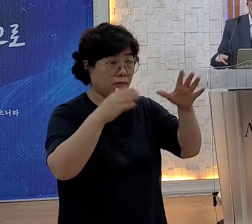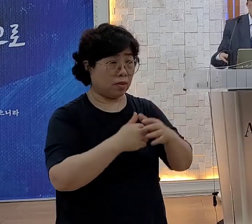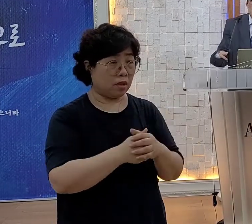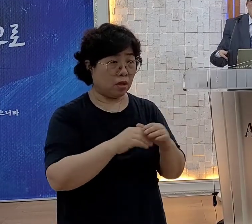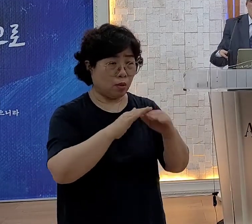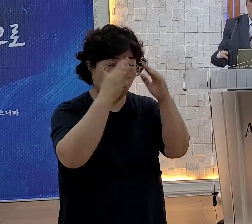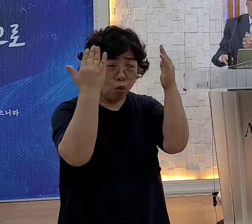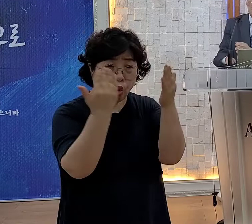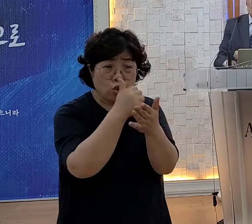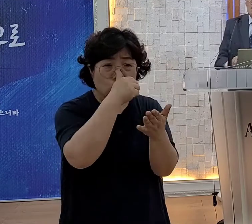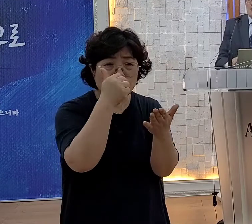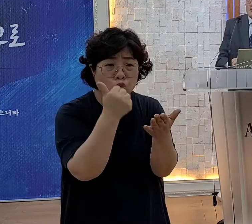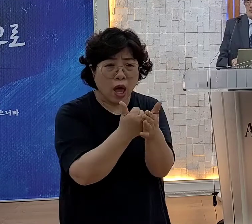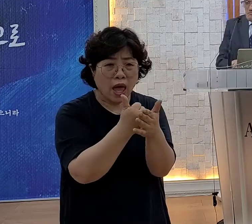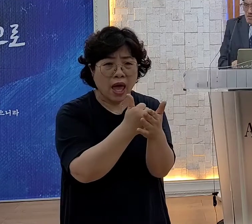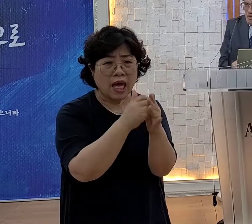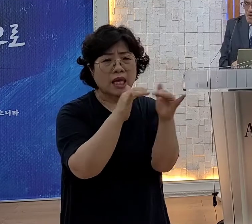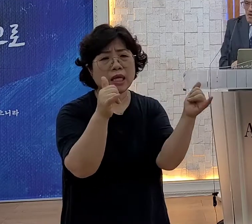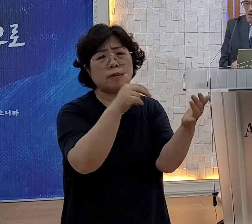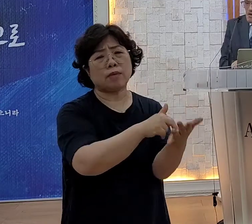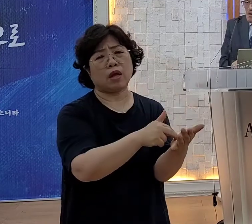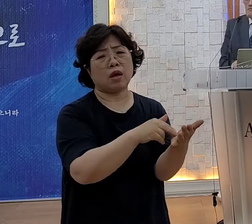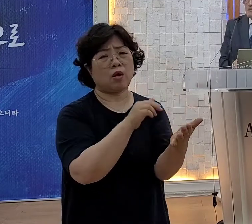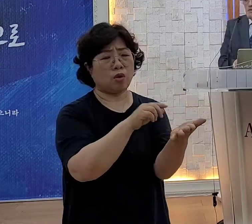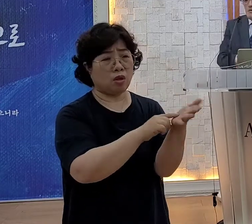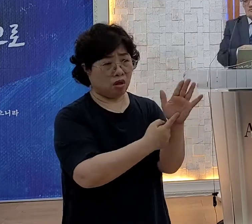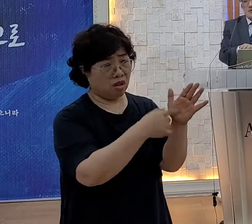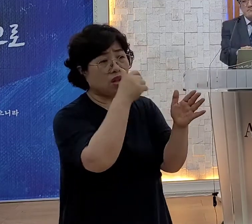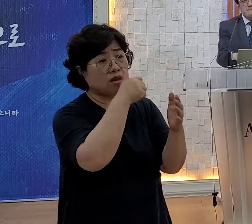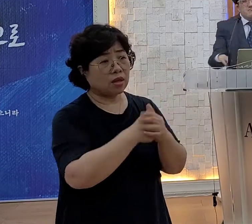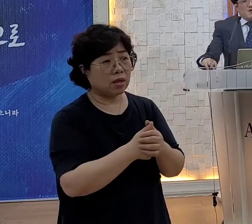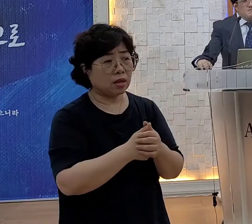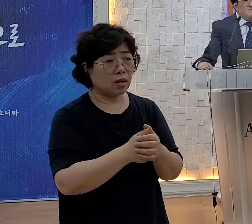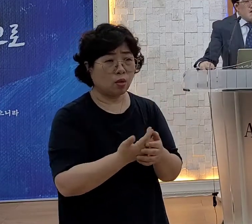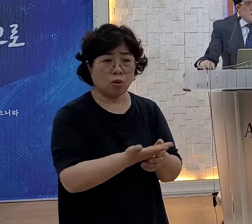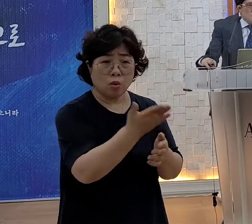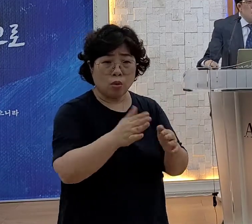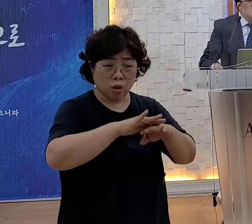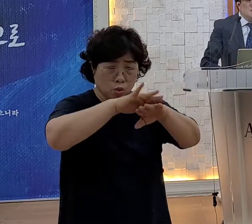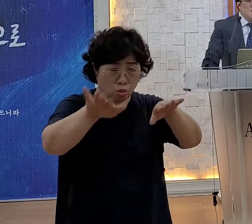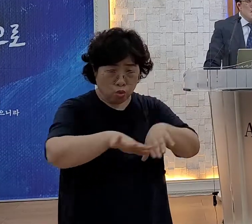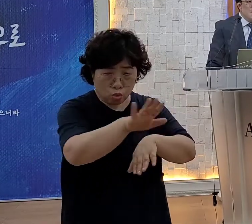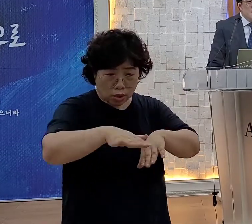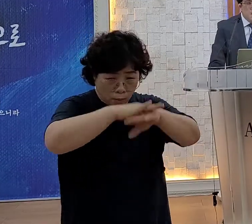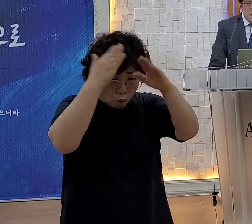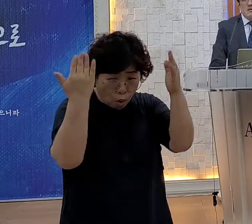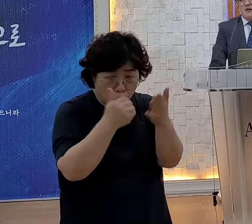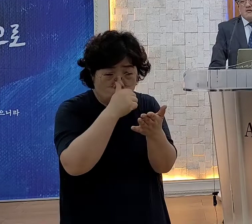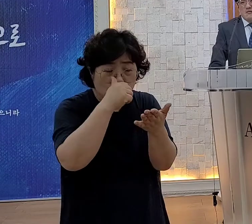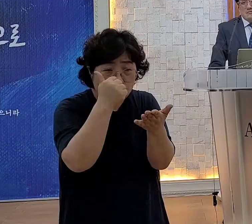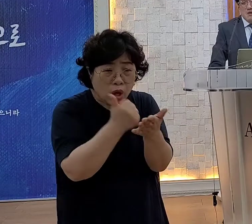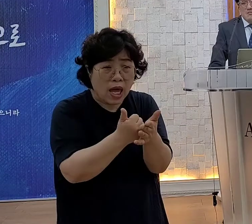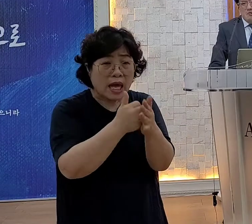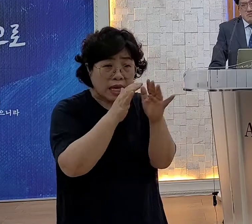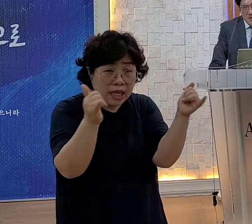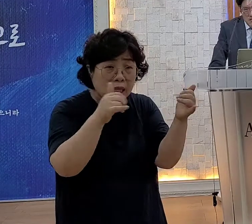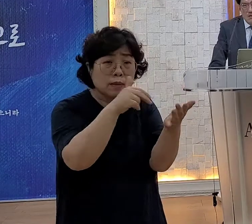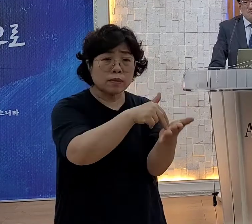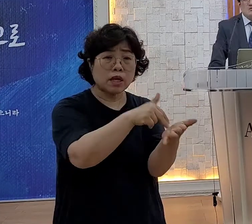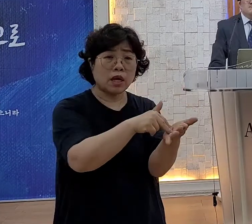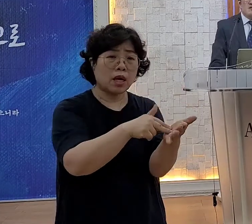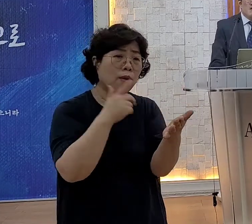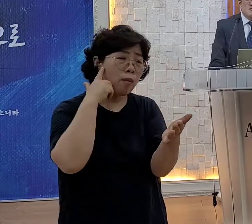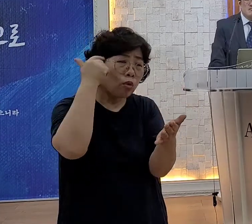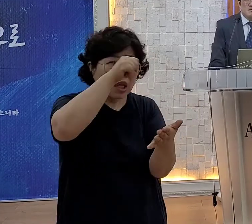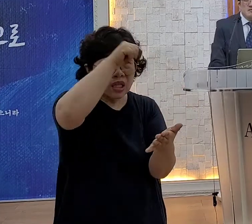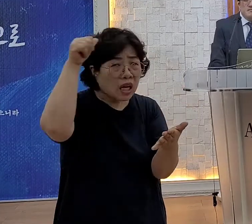다 죄 아래 놓여 있다는 것이 문제다. 전부 다 죄 아래 놓여 있는 자다. 너나 내나 할 것 없이 목사나